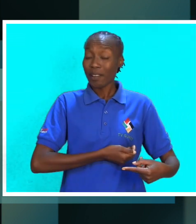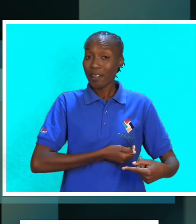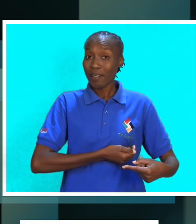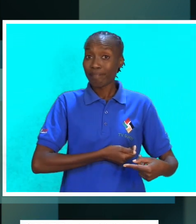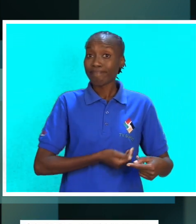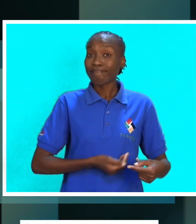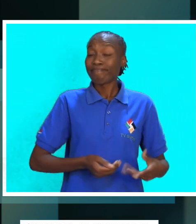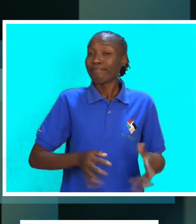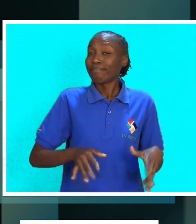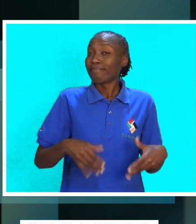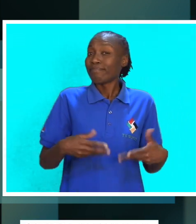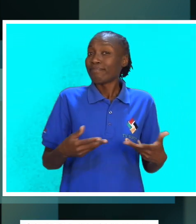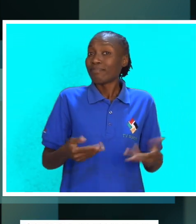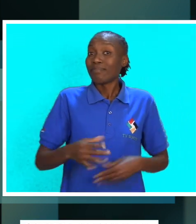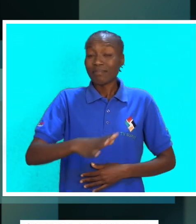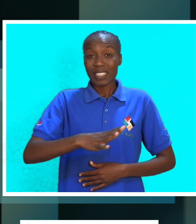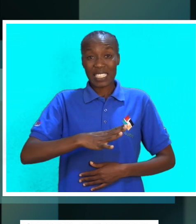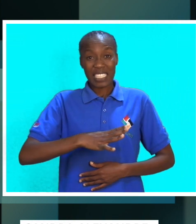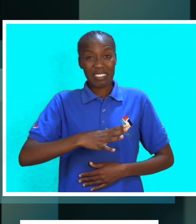As mulheres